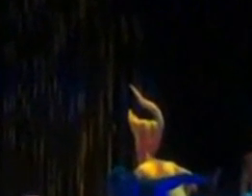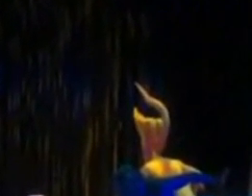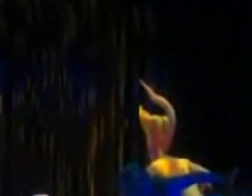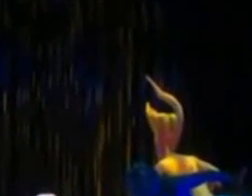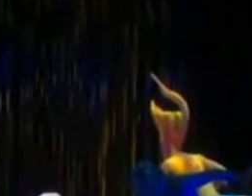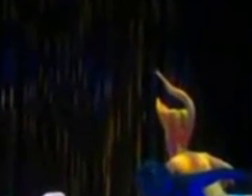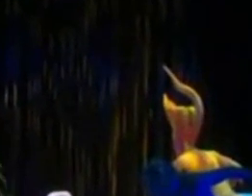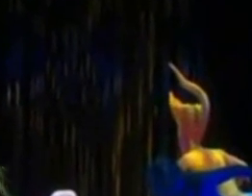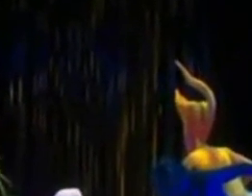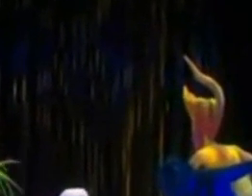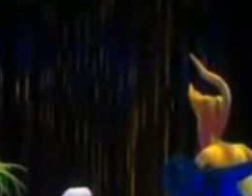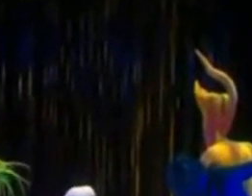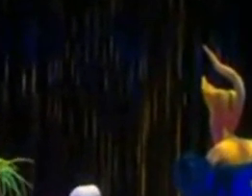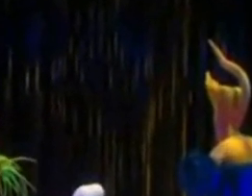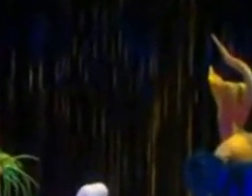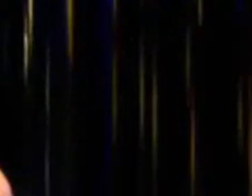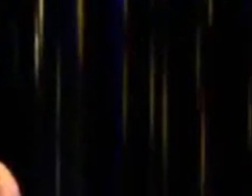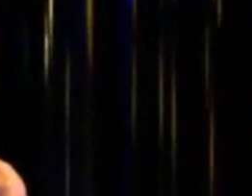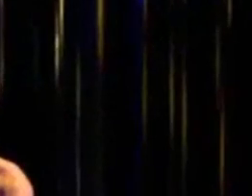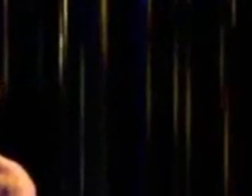여보세요, 세리야.